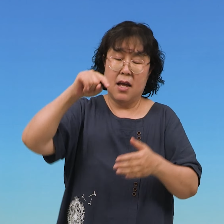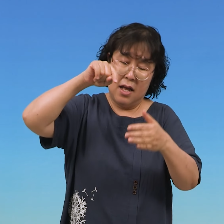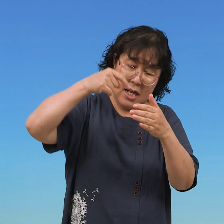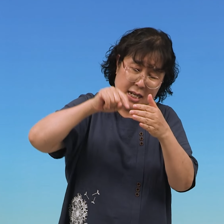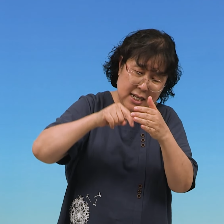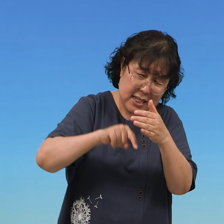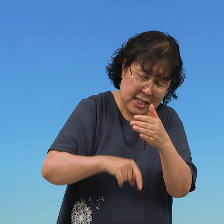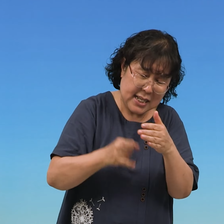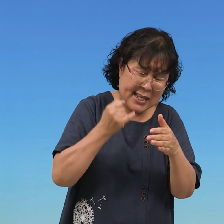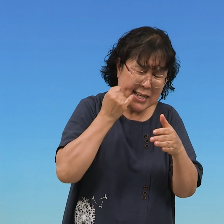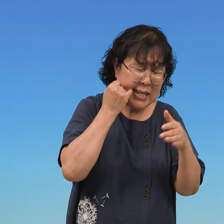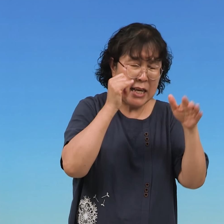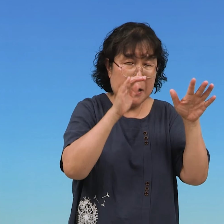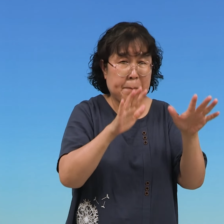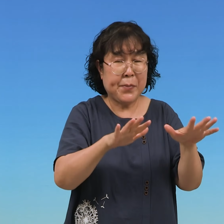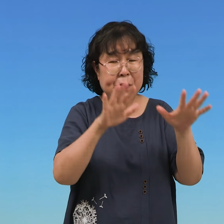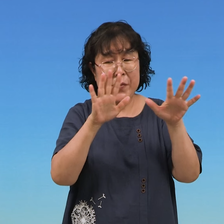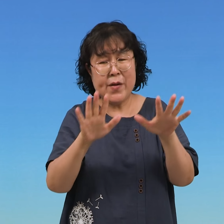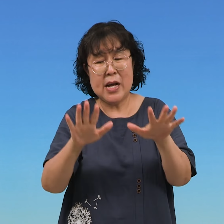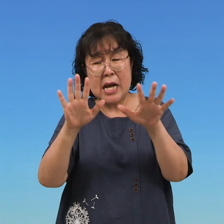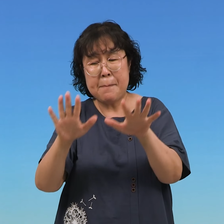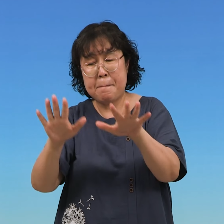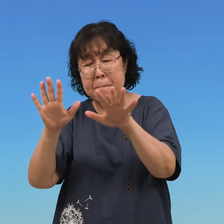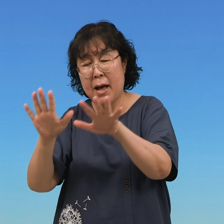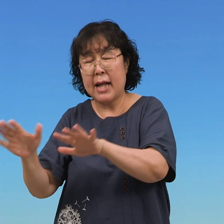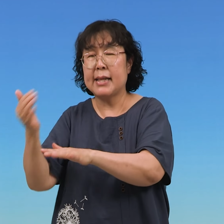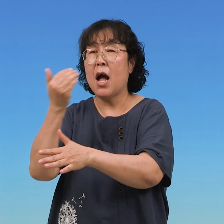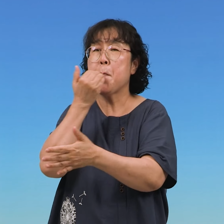이 깊은 바다가 반석이 되고